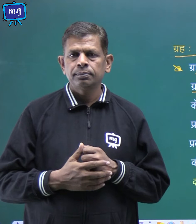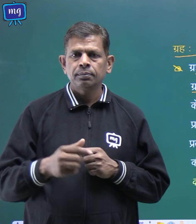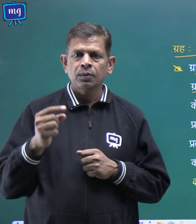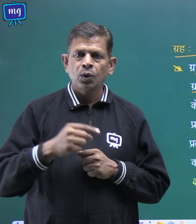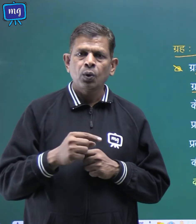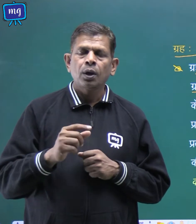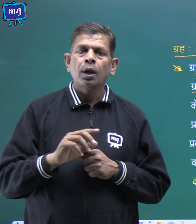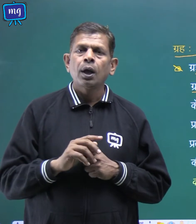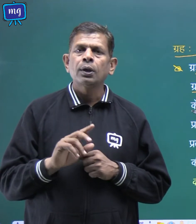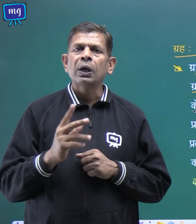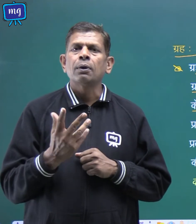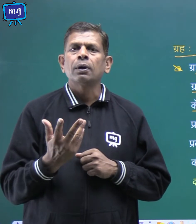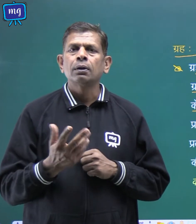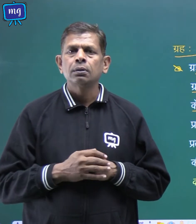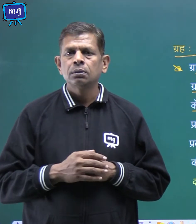वे केवल